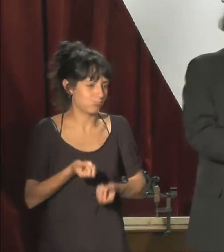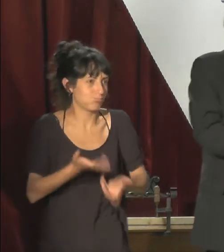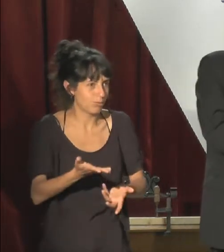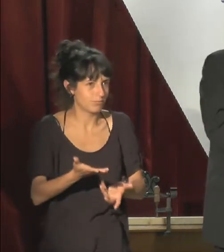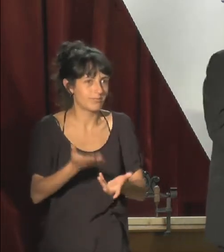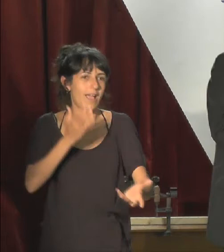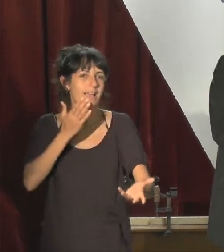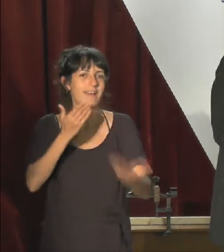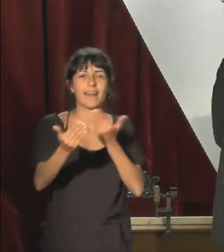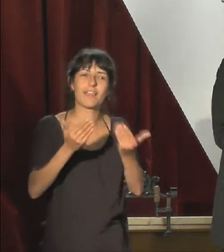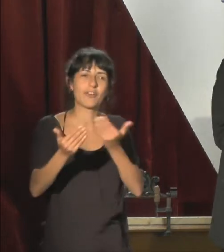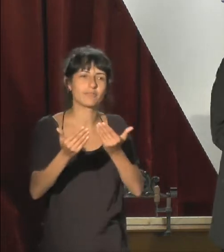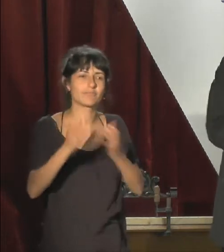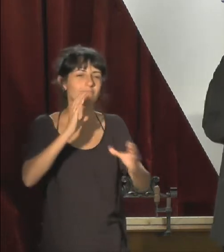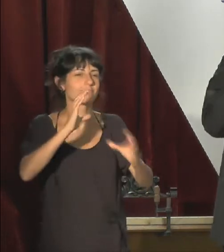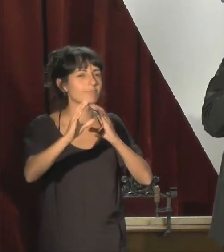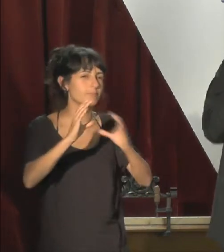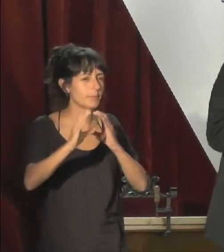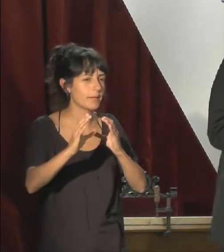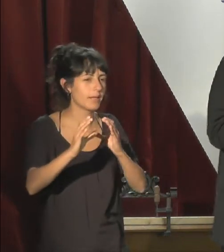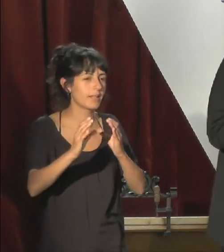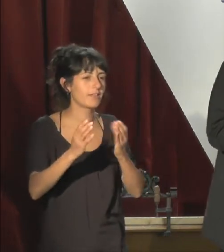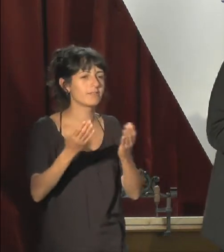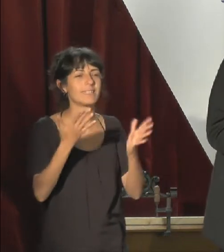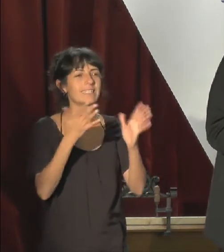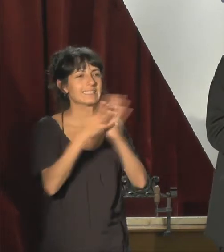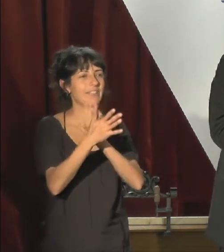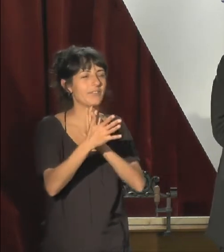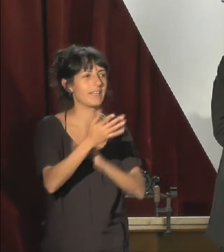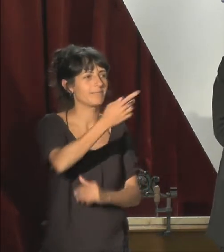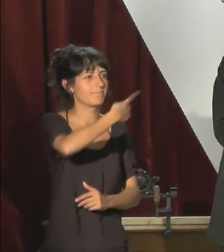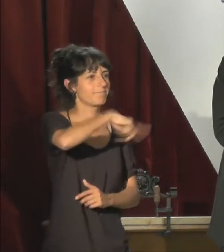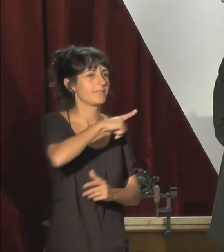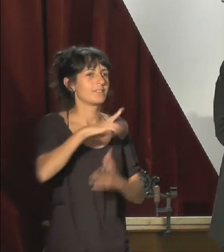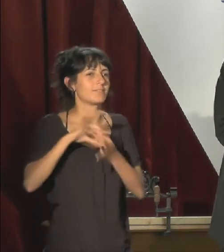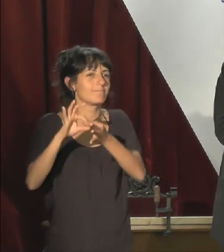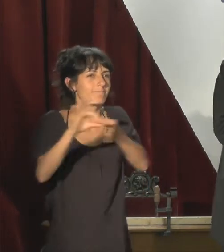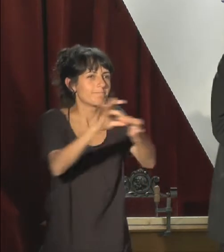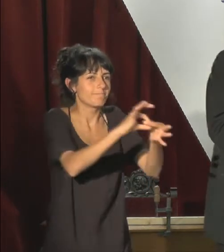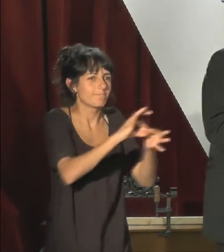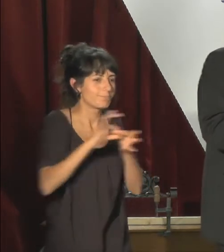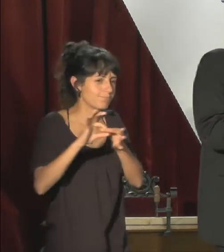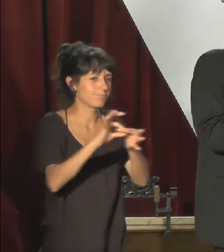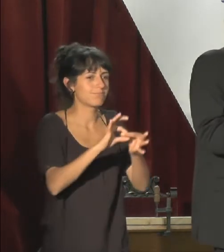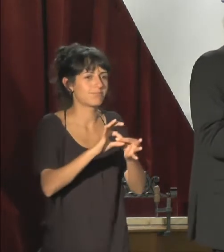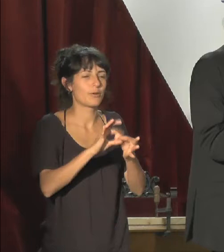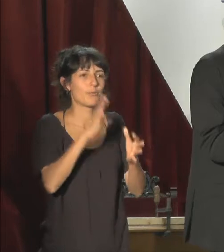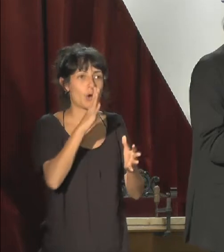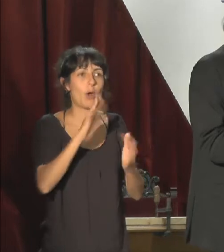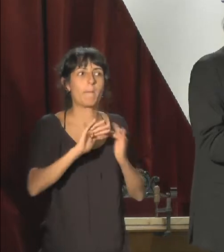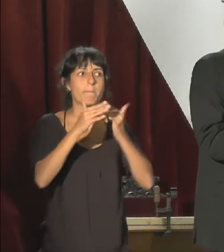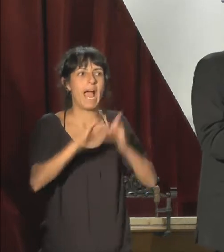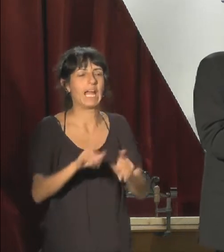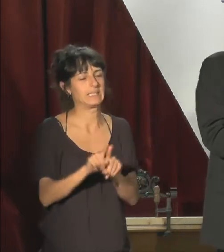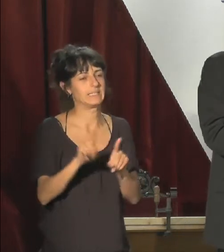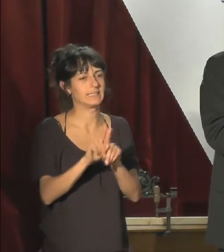intercomunicante desta gran alianza que compón En Marea como unha